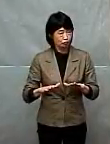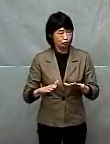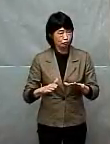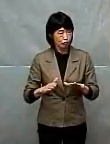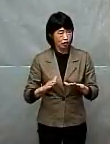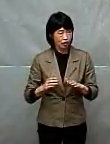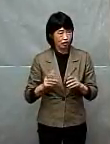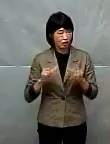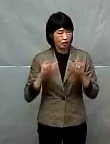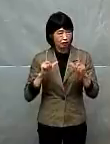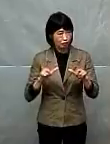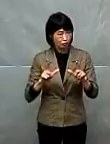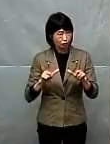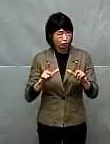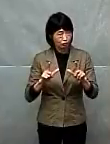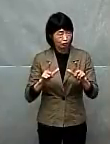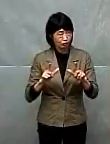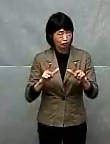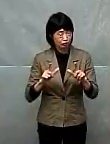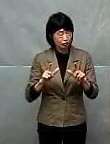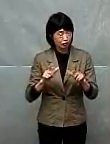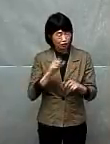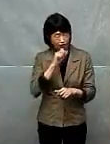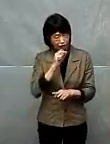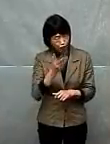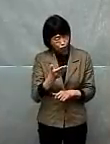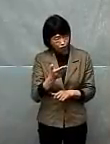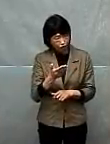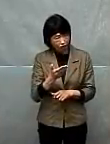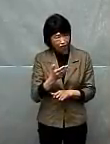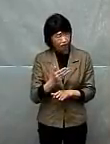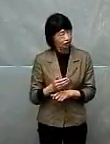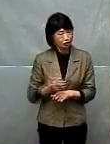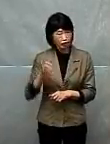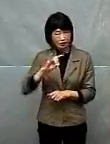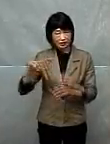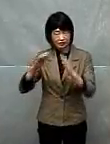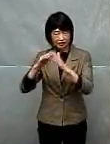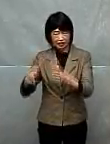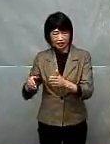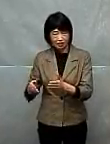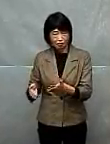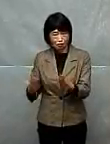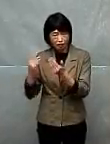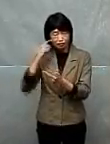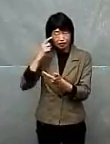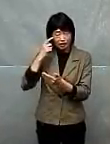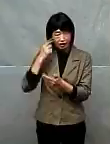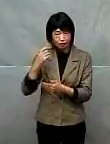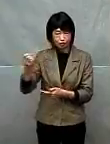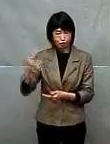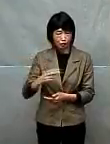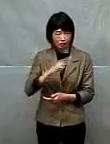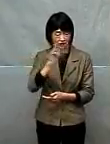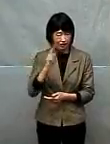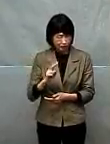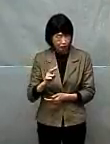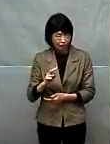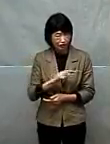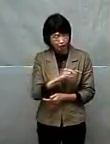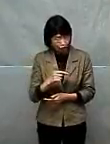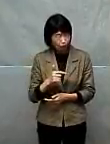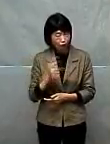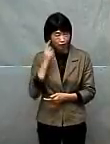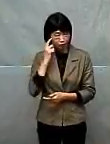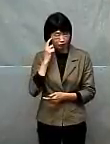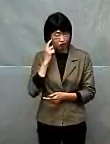きなのか、あれ議会軽視と言われないかとかですね、はい、まあ、いろいろなところでありますけど、でも今までの流